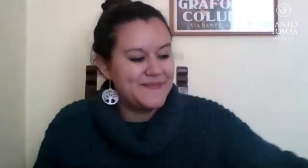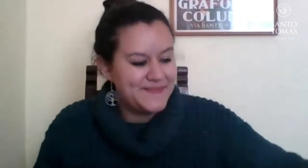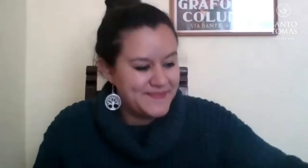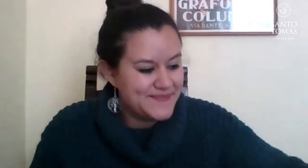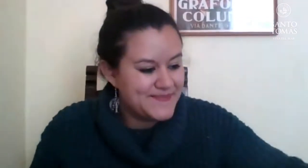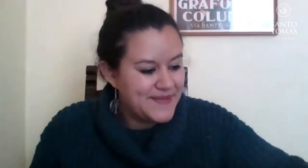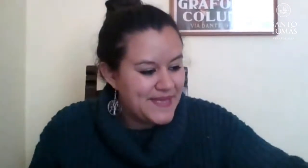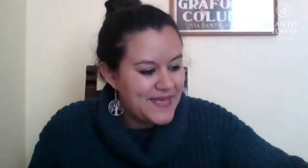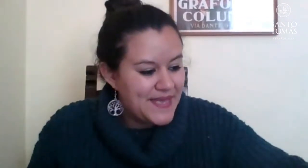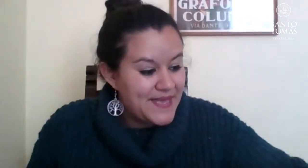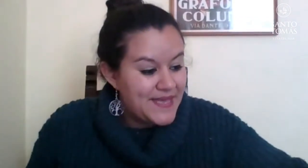correo,